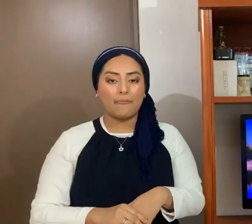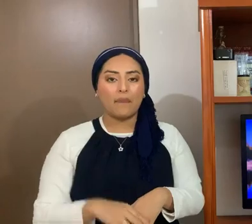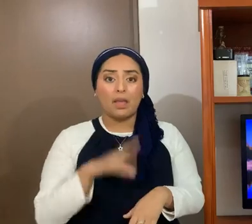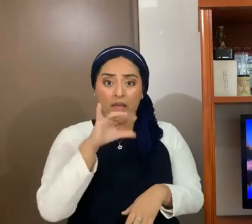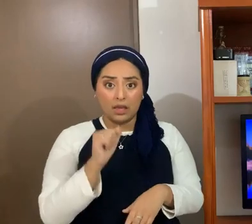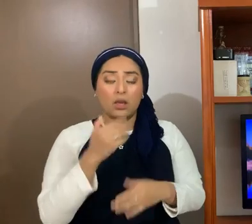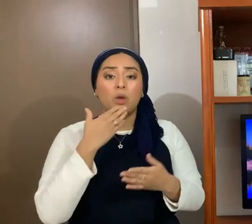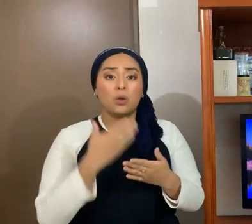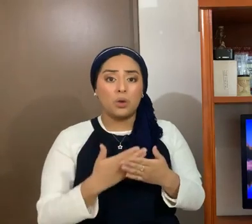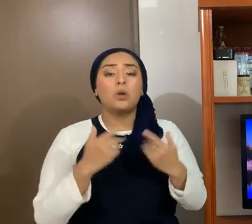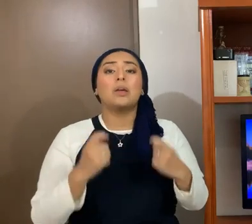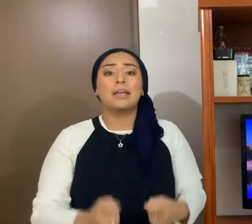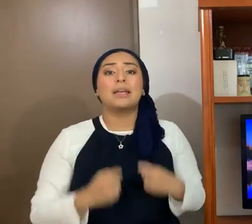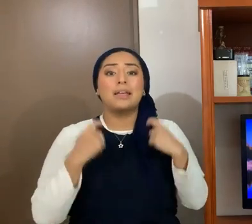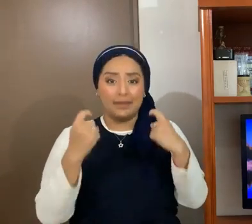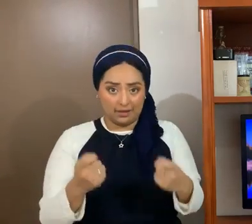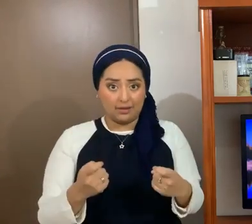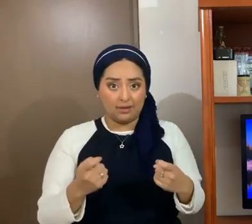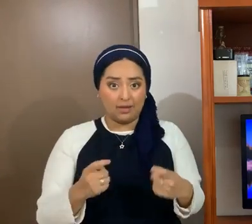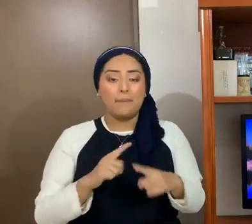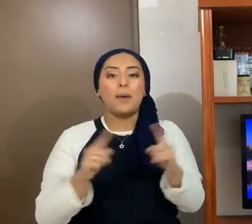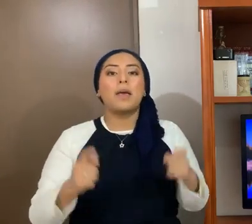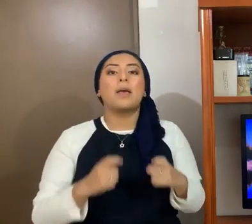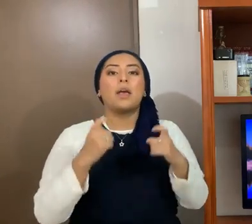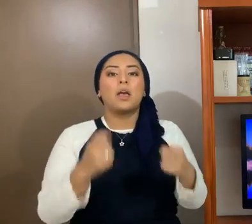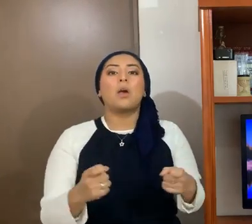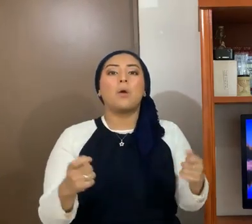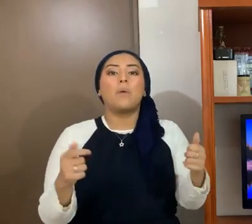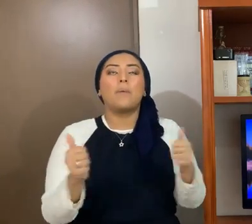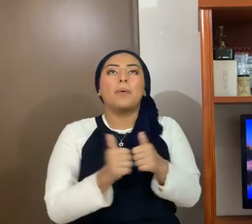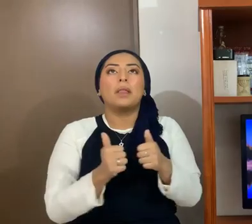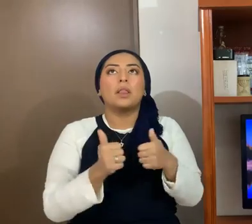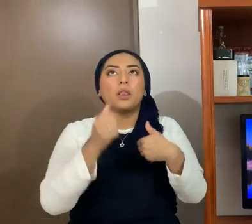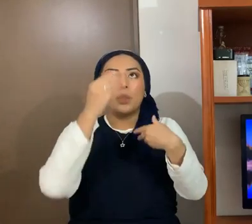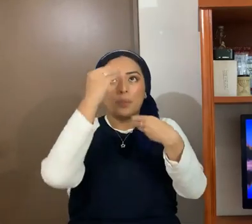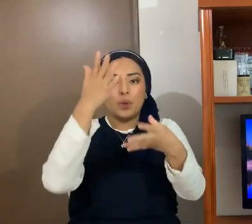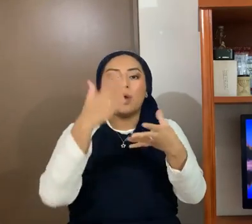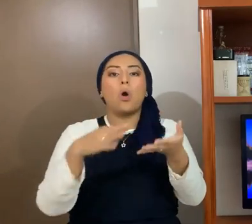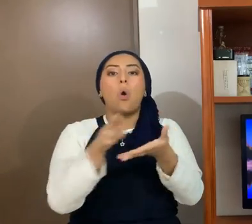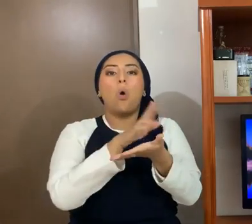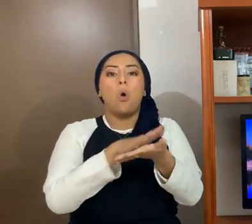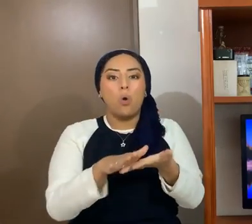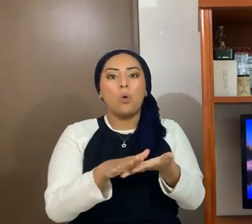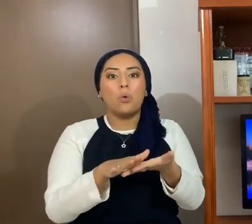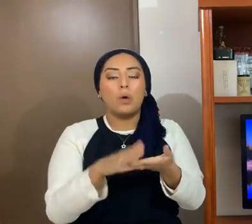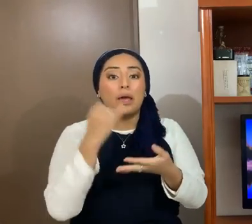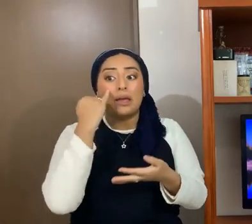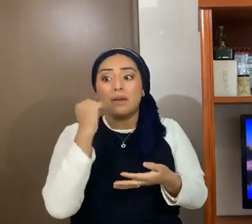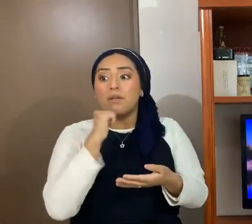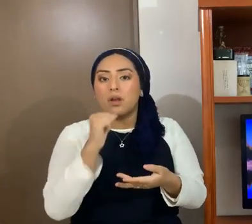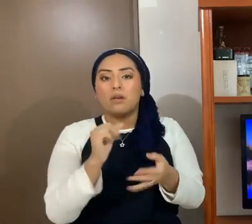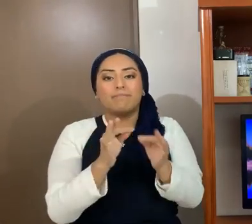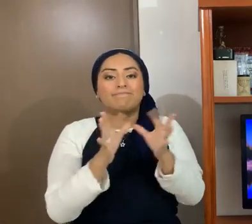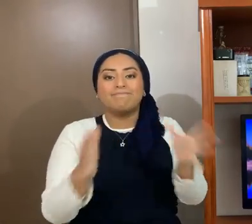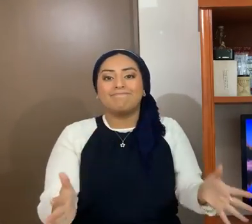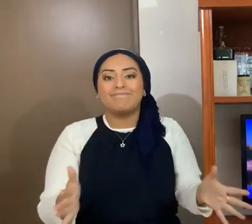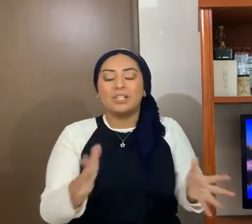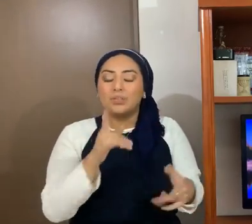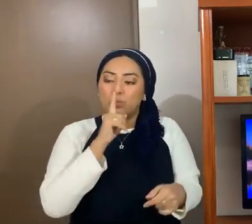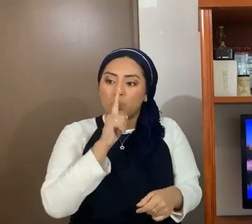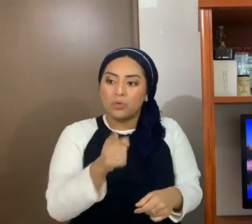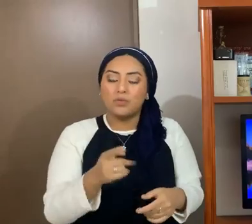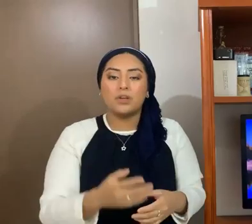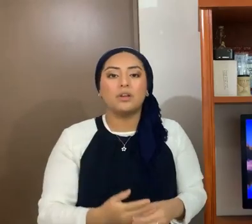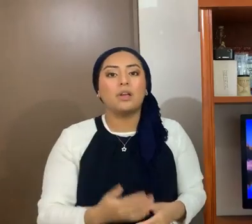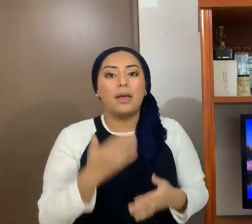Sí es bueno dar, pero dar en santidad, dar en obediencia a la Torah. Si no, de nada sirve, de veras, de